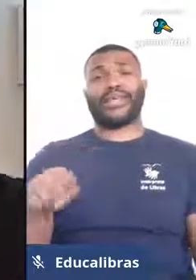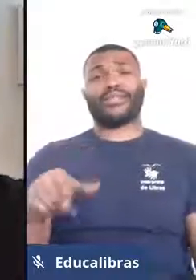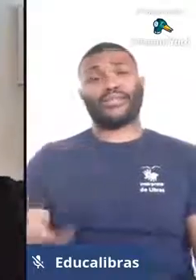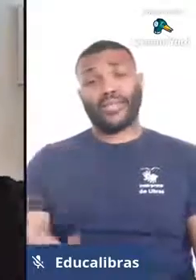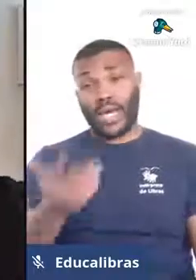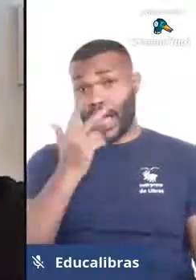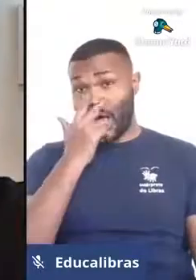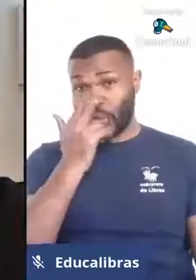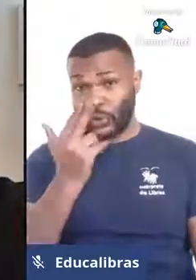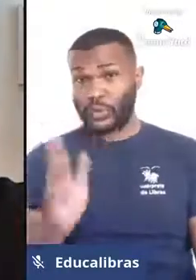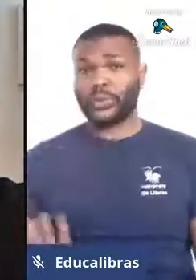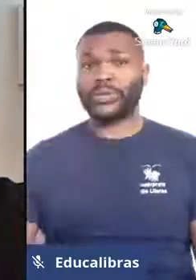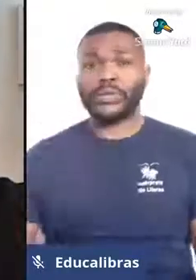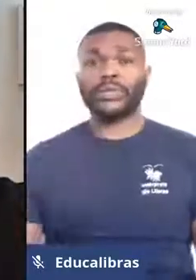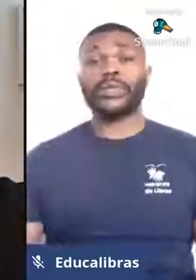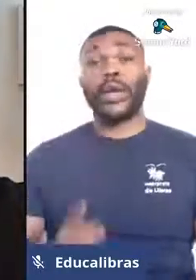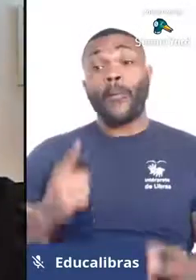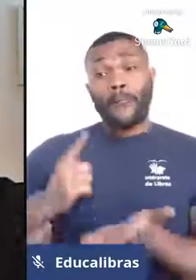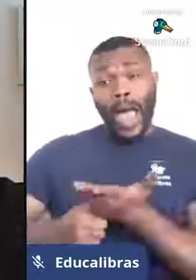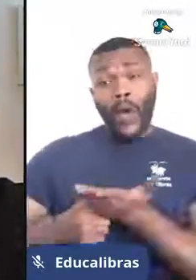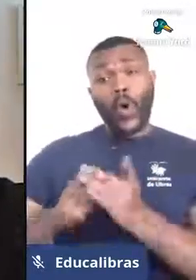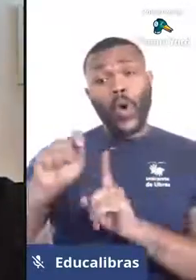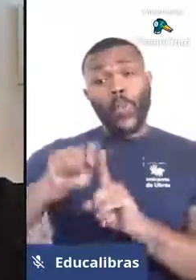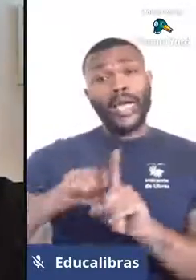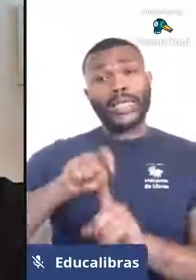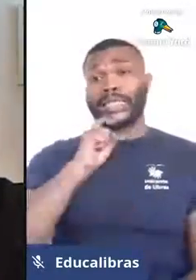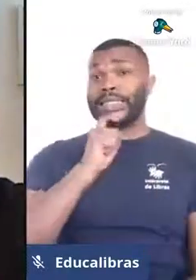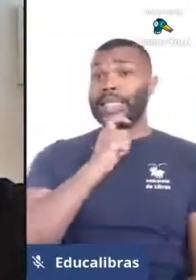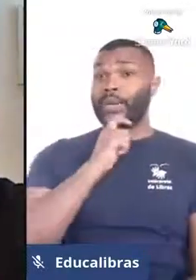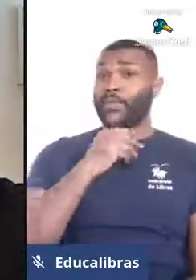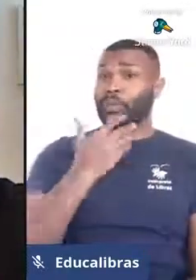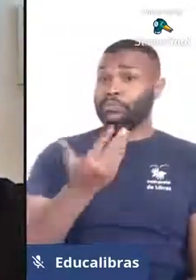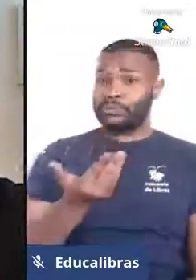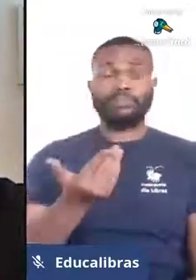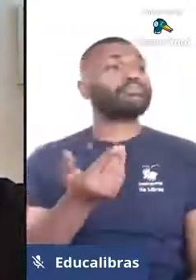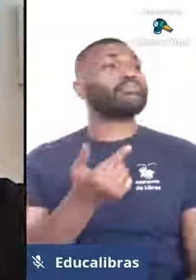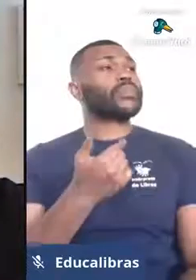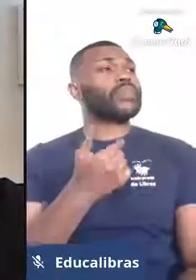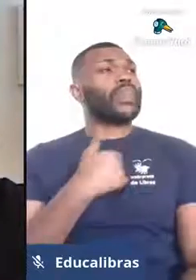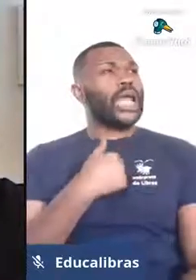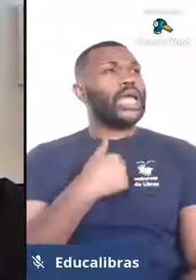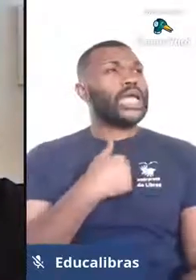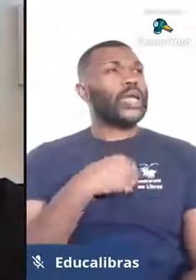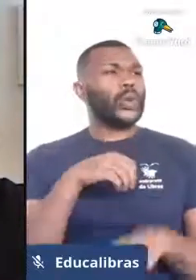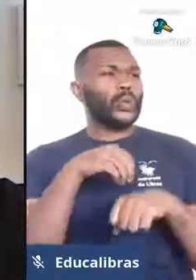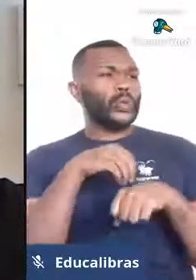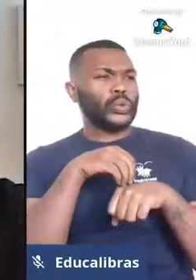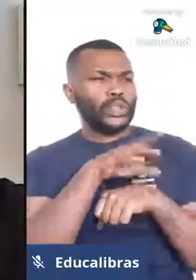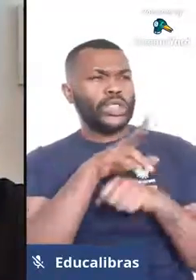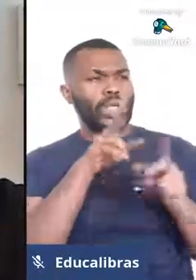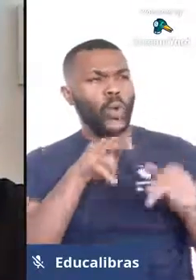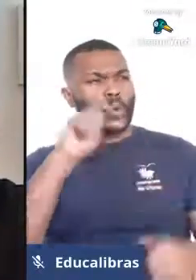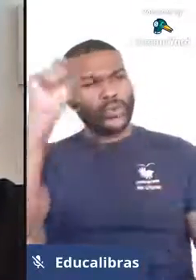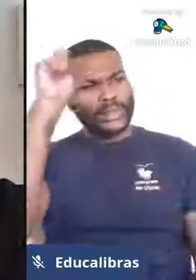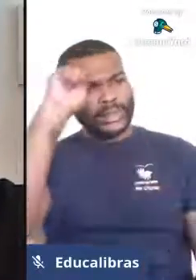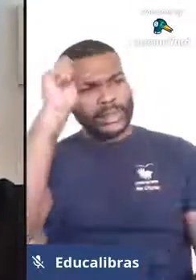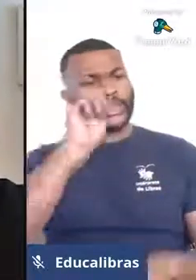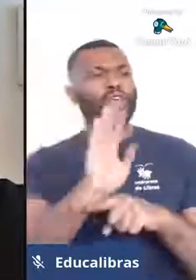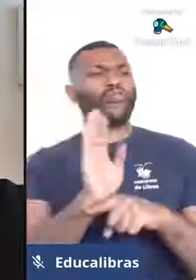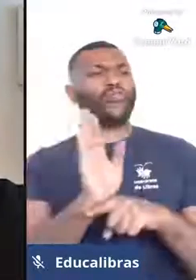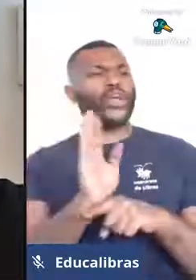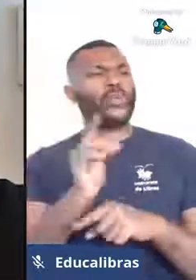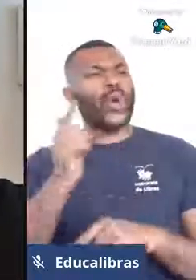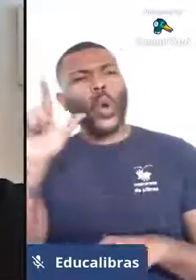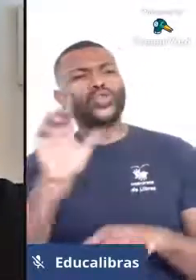para setembro. Eu vou adicionar a dica que o Cid deu desse filme, um outro filme que eu acho que é